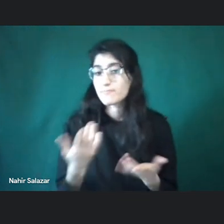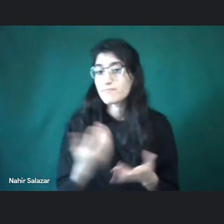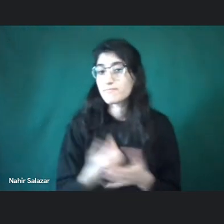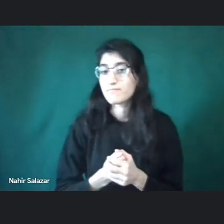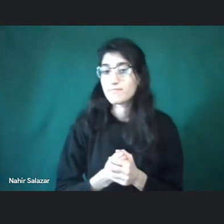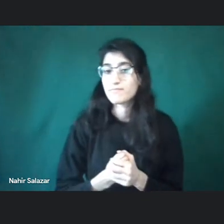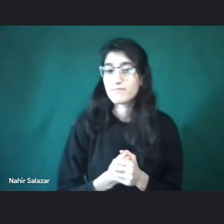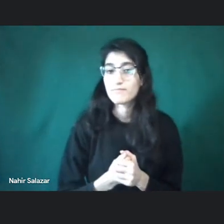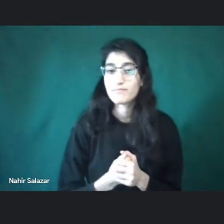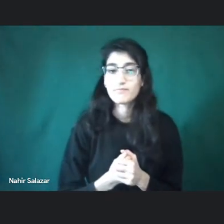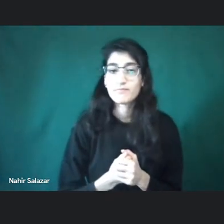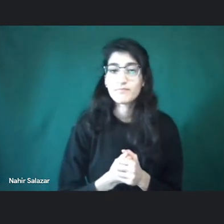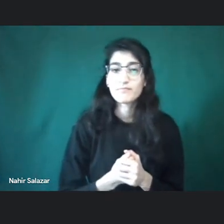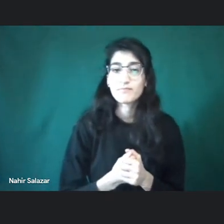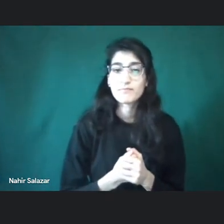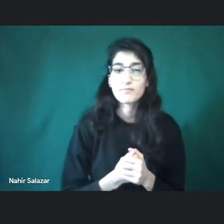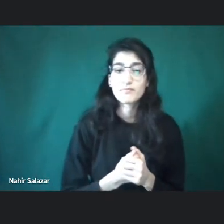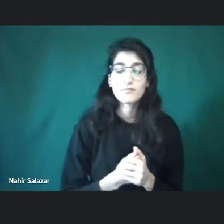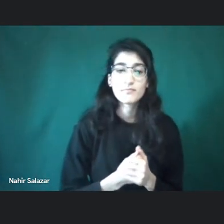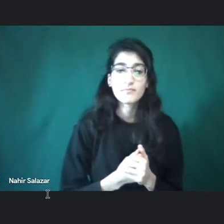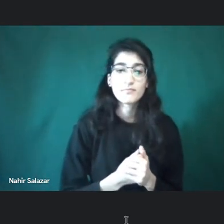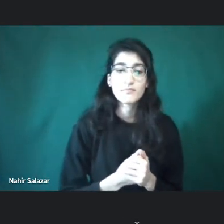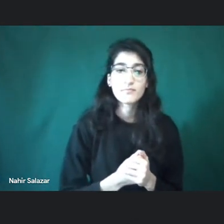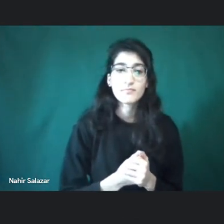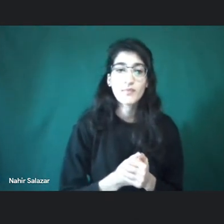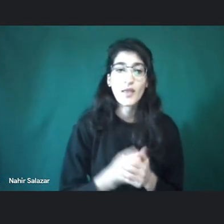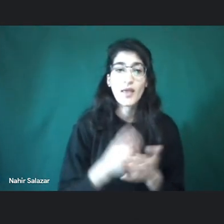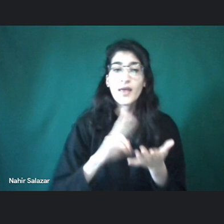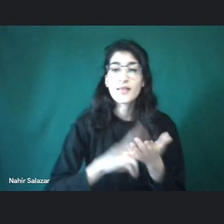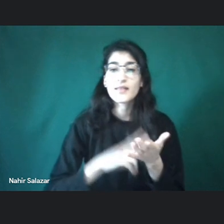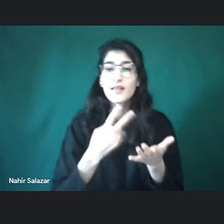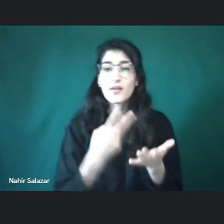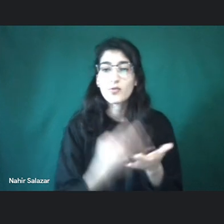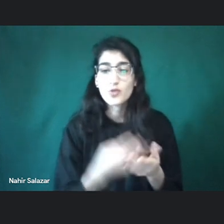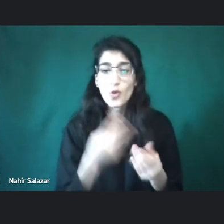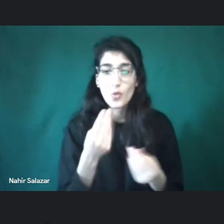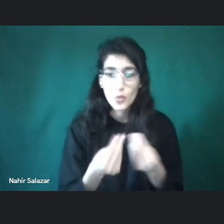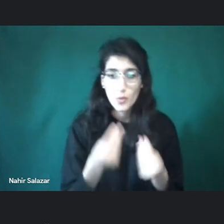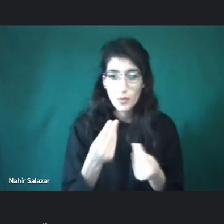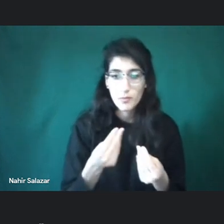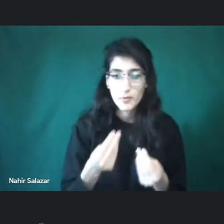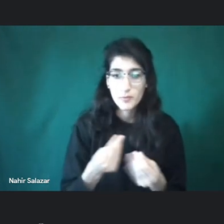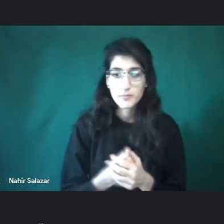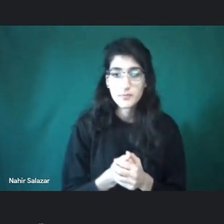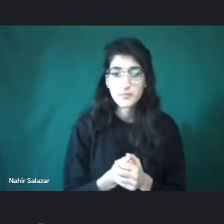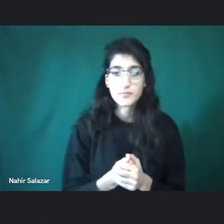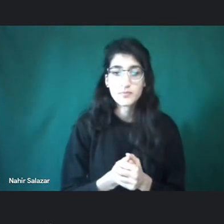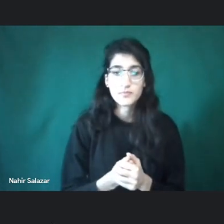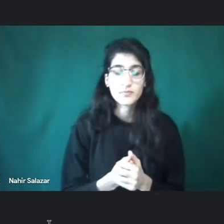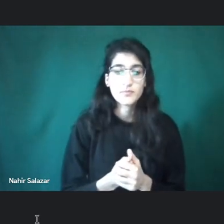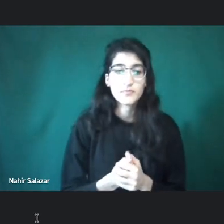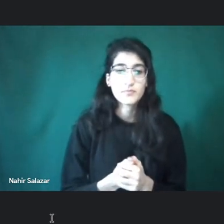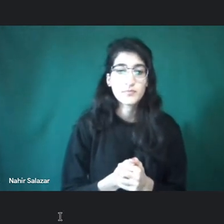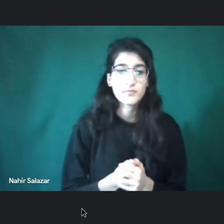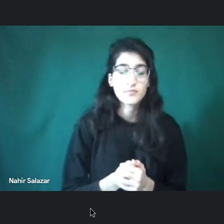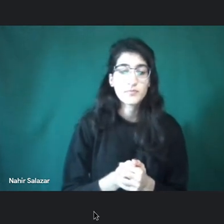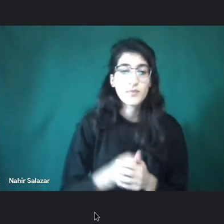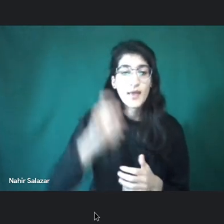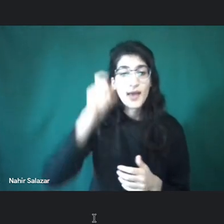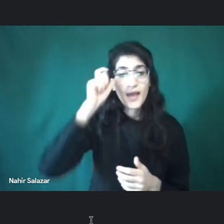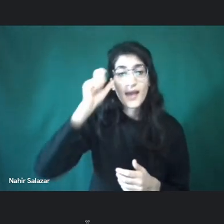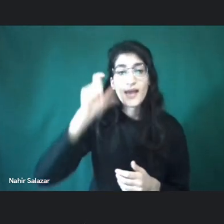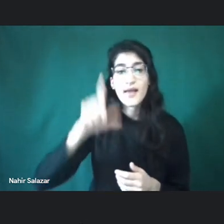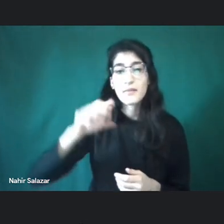El mandato de la UNESCO. Sí. A construir sociedades del conocimiento